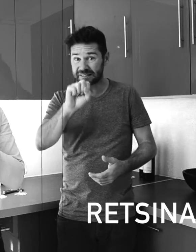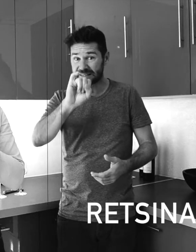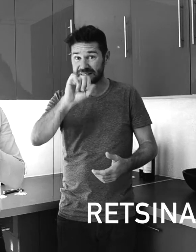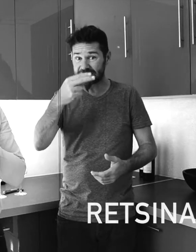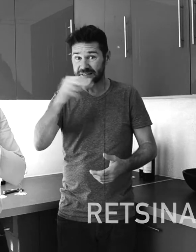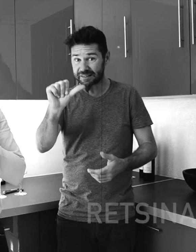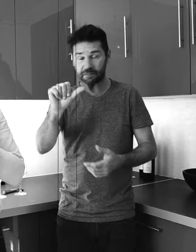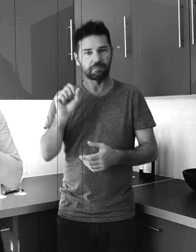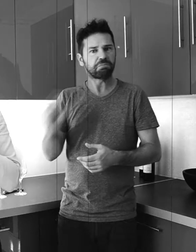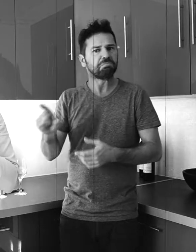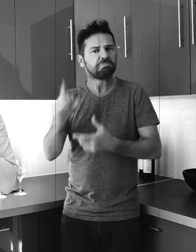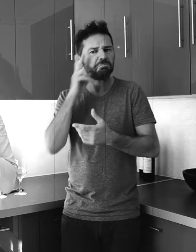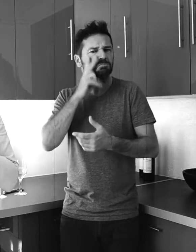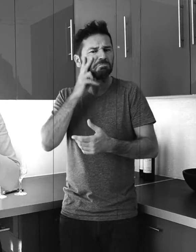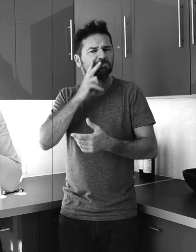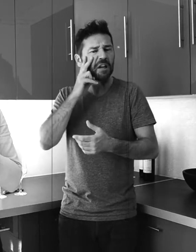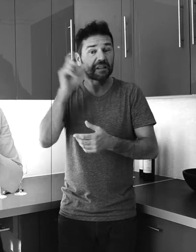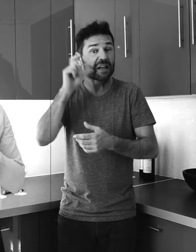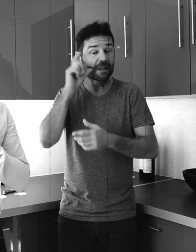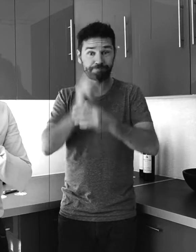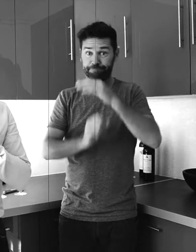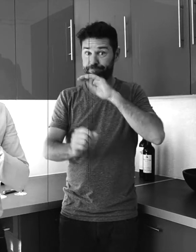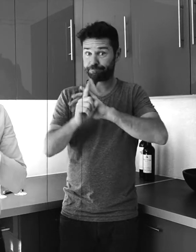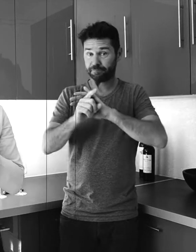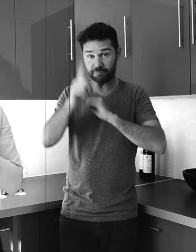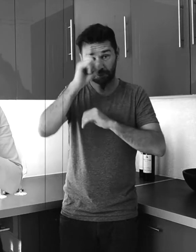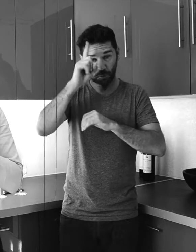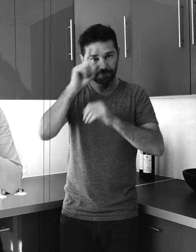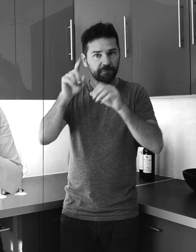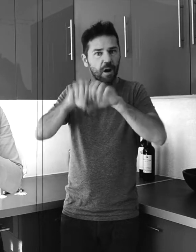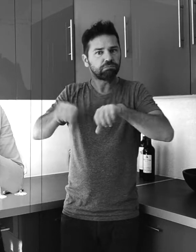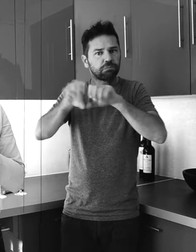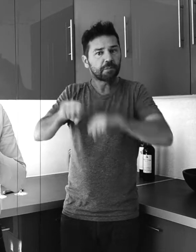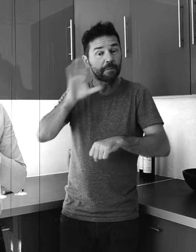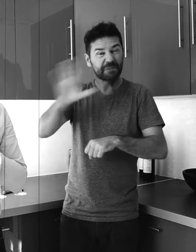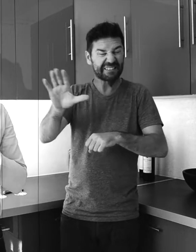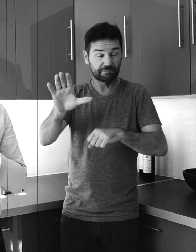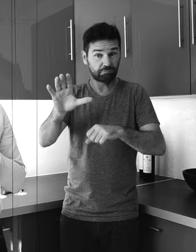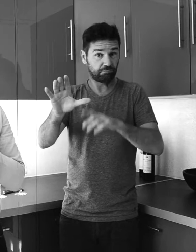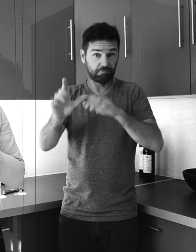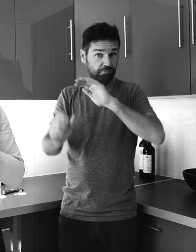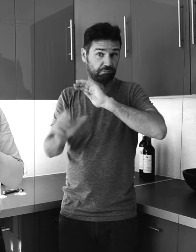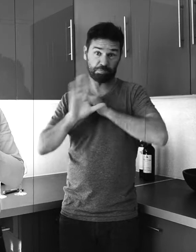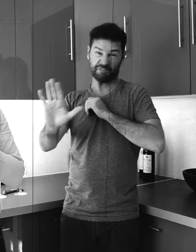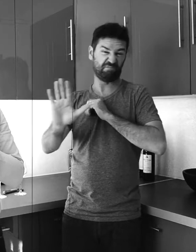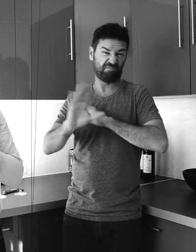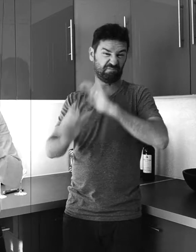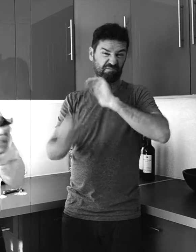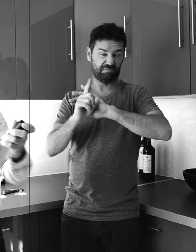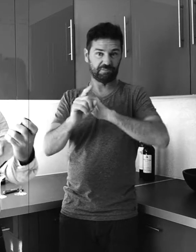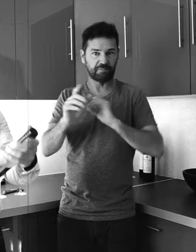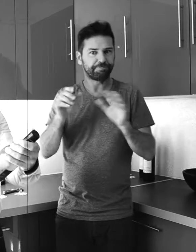sont des vins assez spéciaux parce qu'ils sont élaborés d'une façon très particulière. Qu'est-ce qu'on